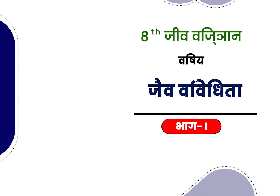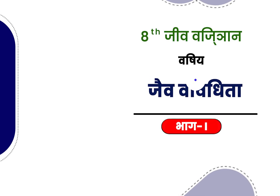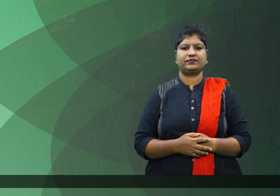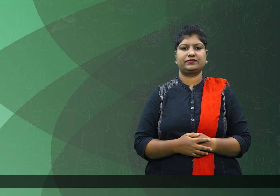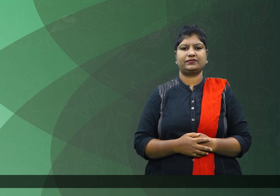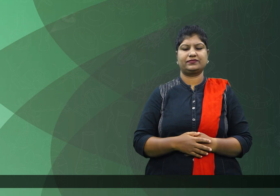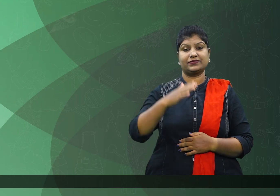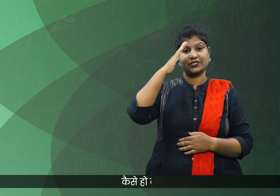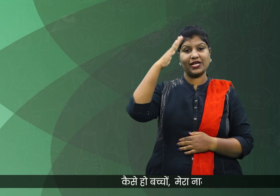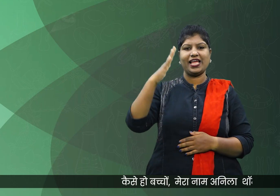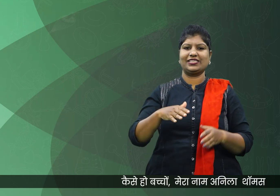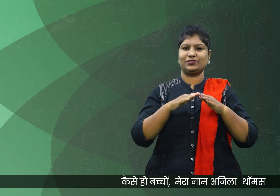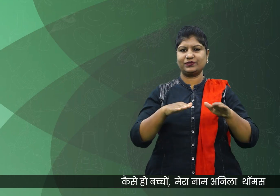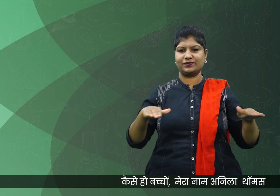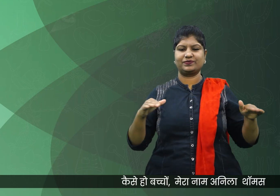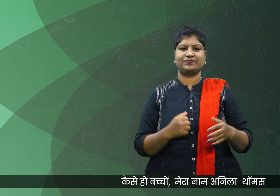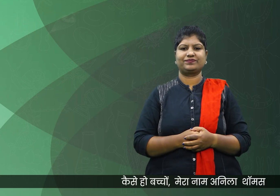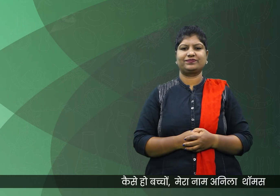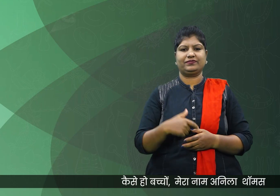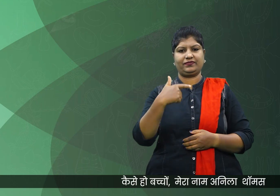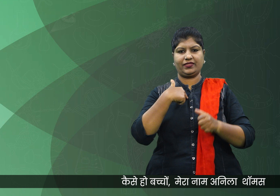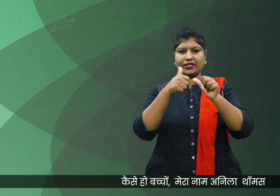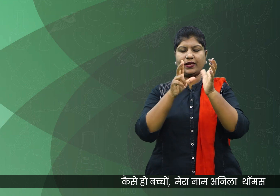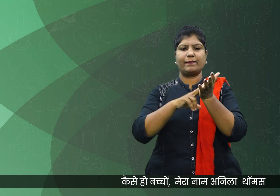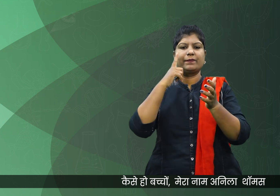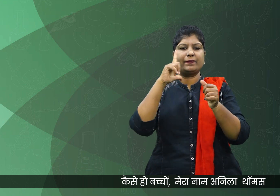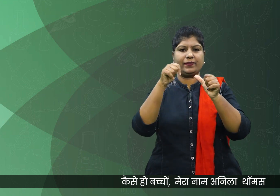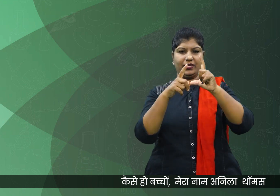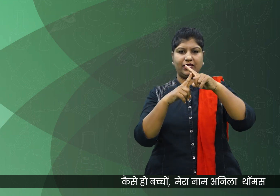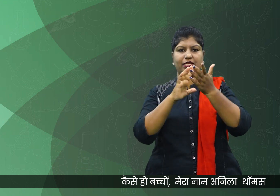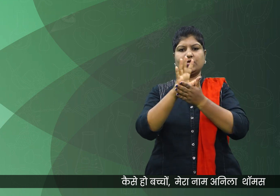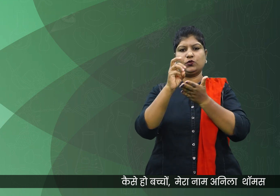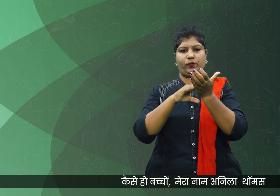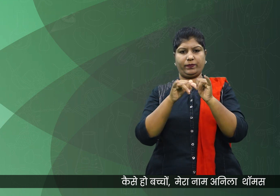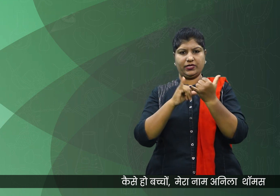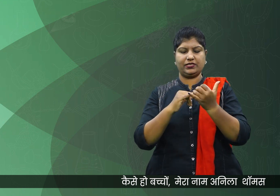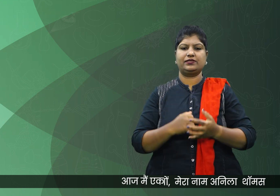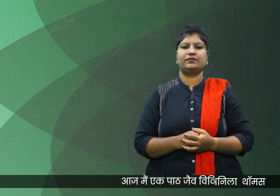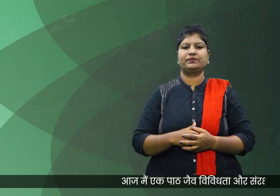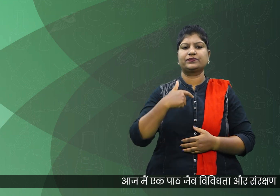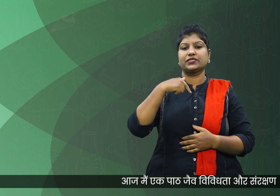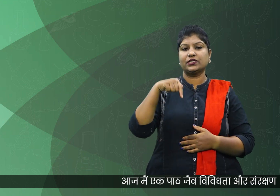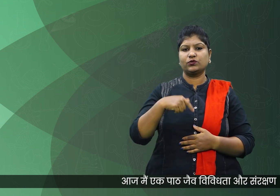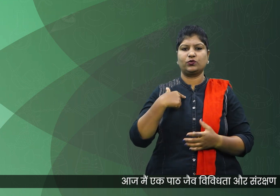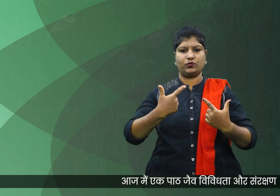हलो बच्चों, मेरा नाम है अनीला थौमस। आज में एक पार्ट जै